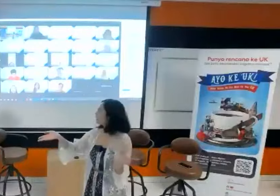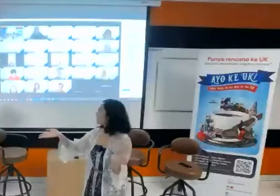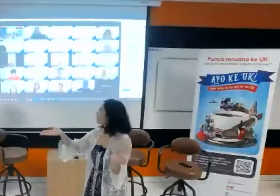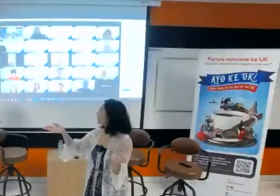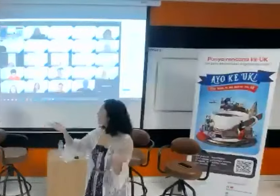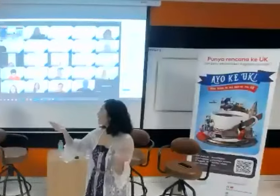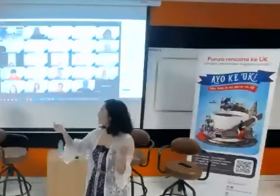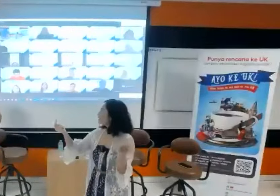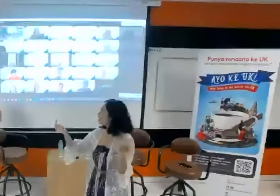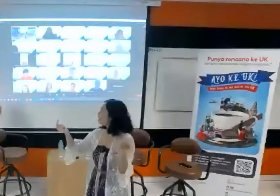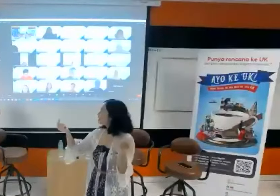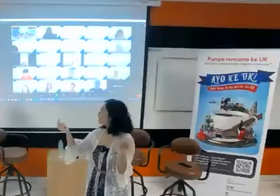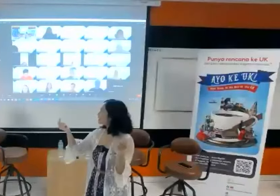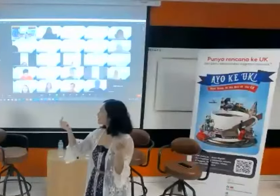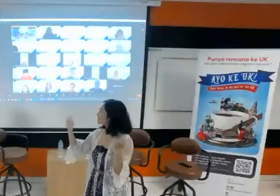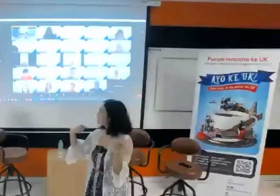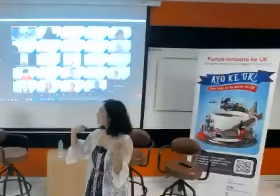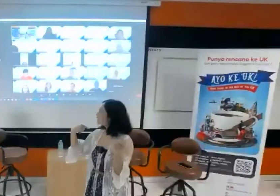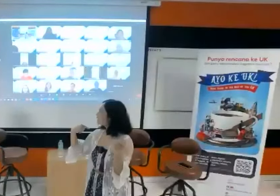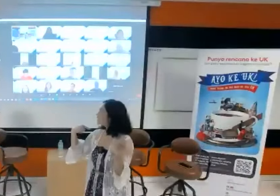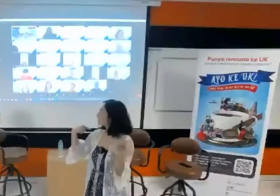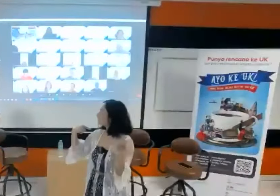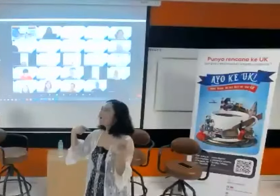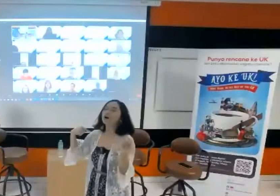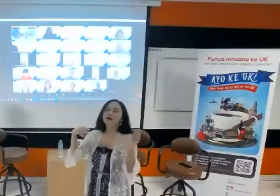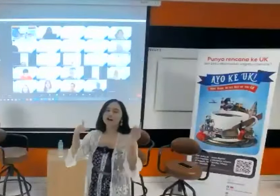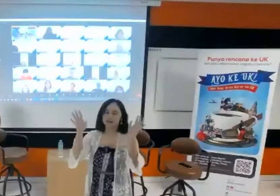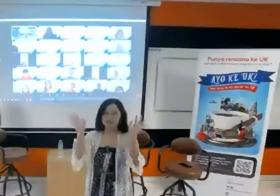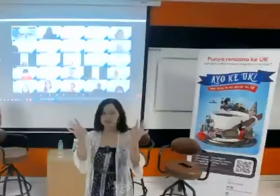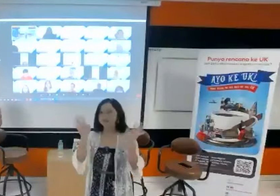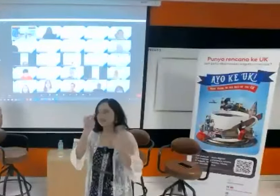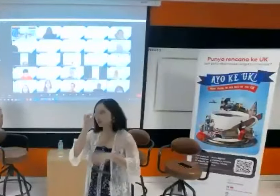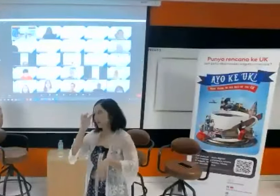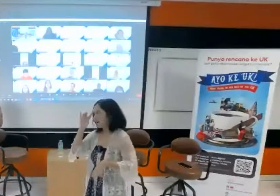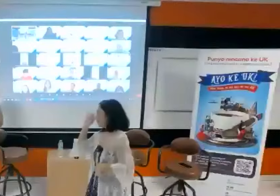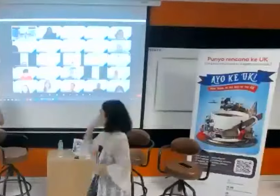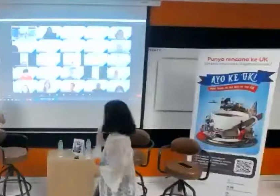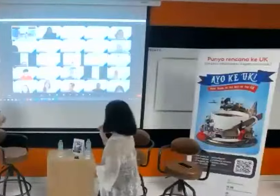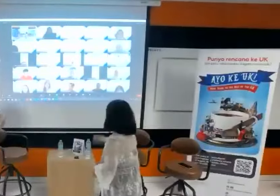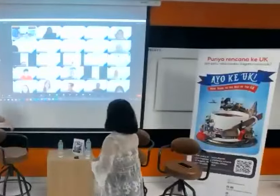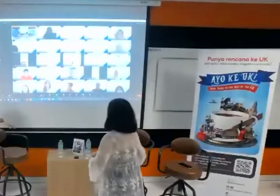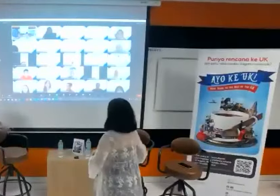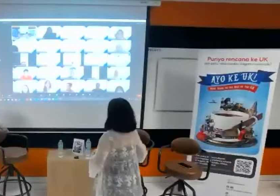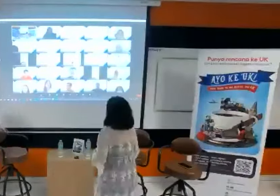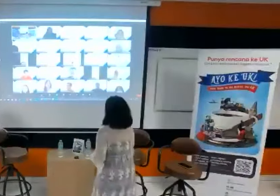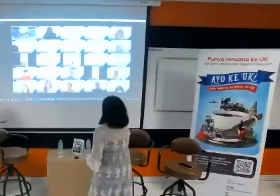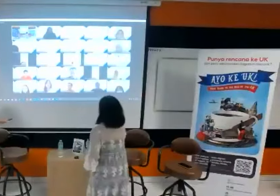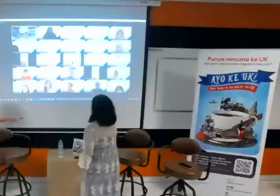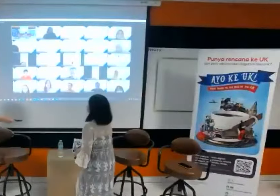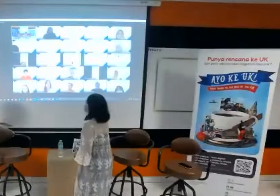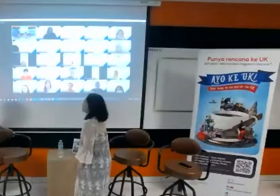mungkinadap mana Kak Oh oke semua ke situ ya